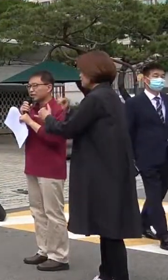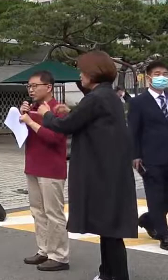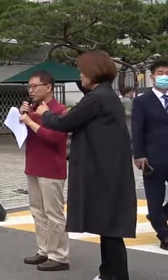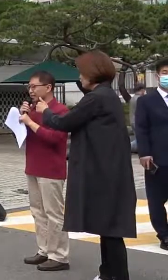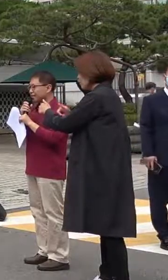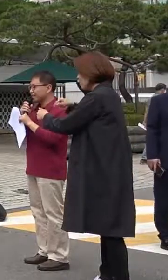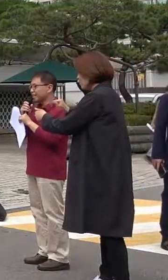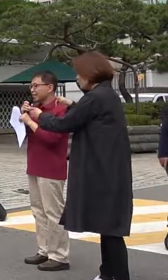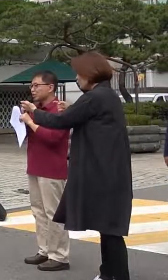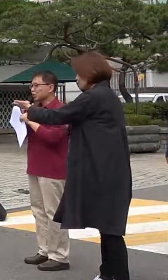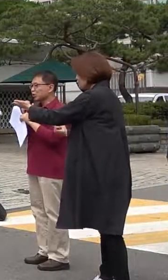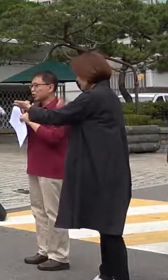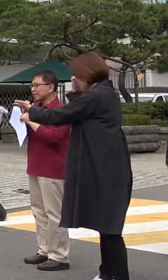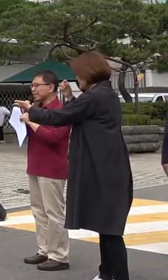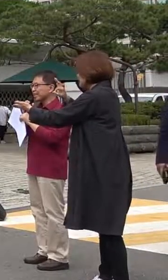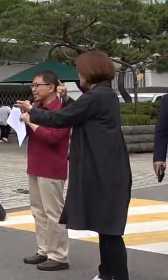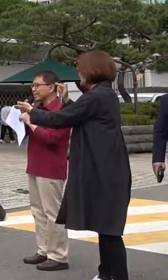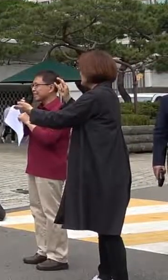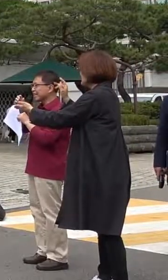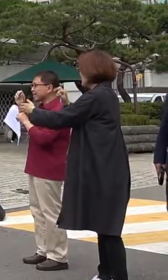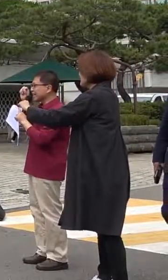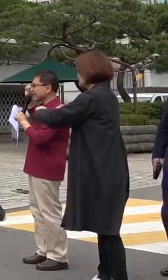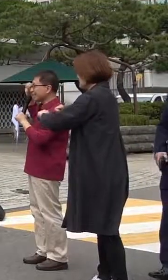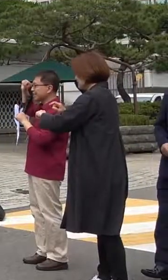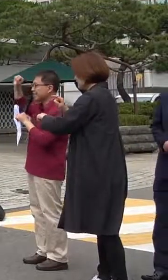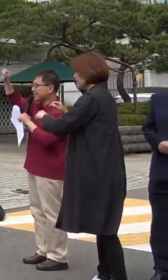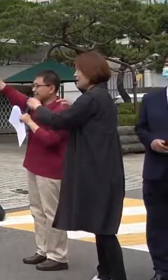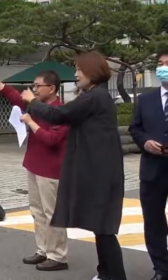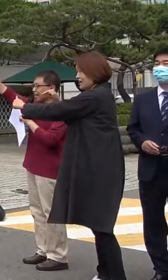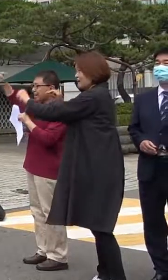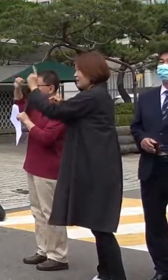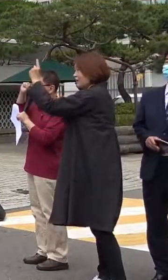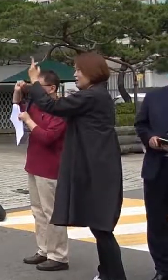국가인권위의 권고를 조속히 이행하라.